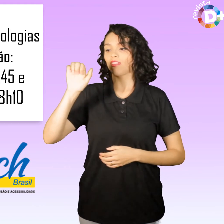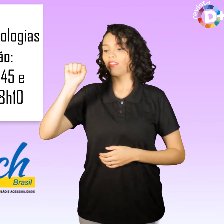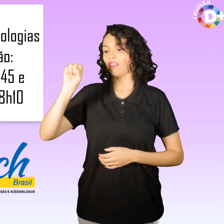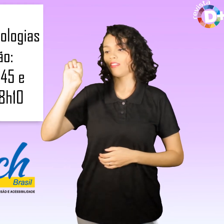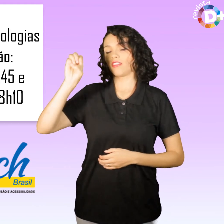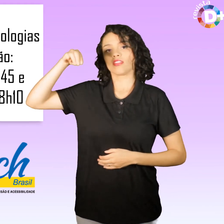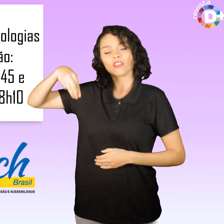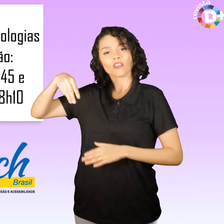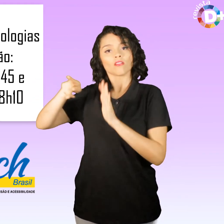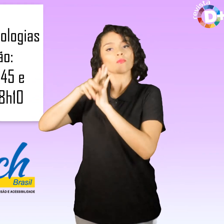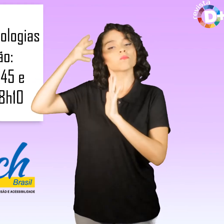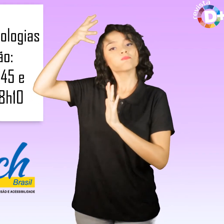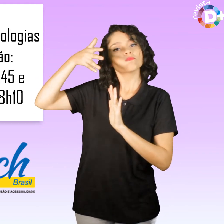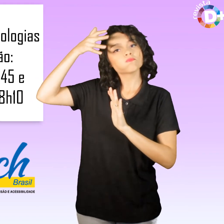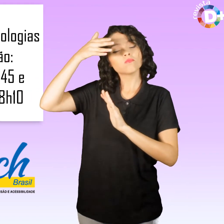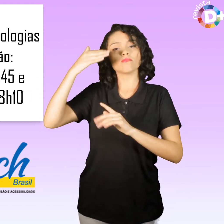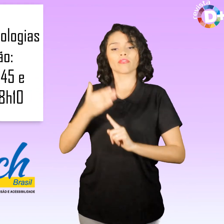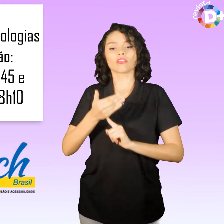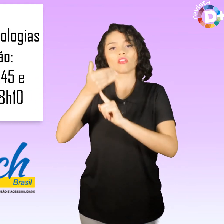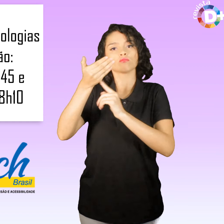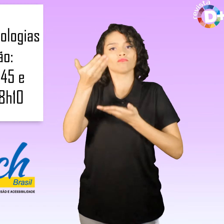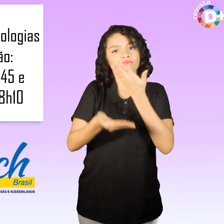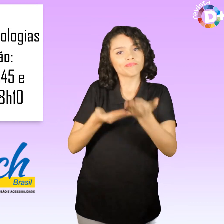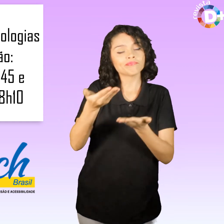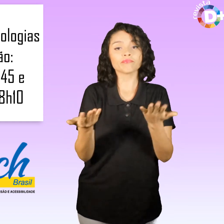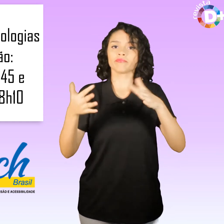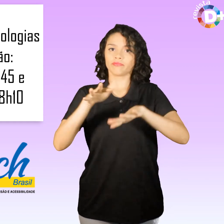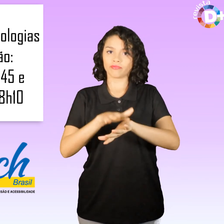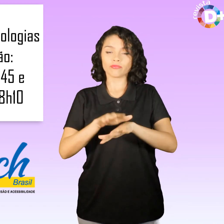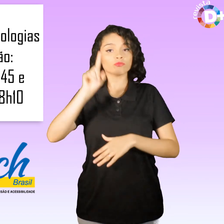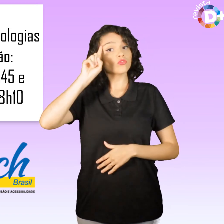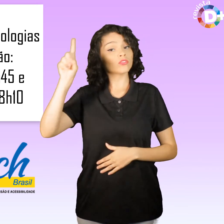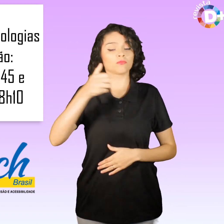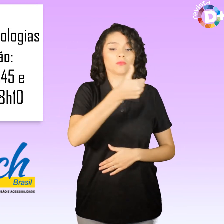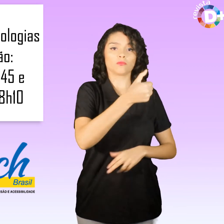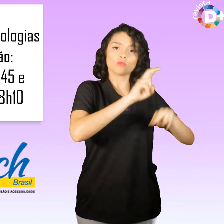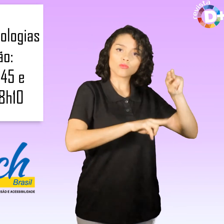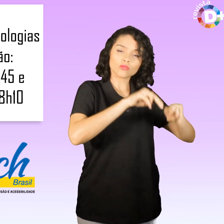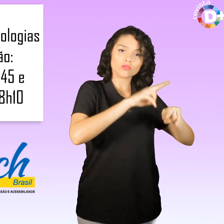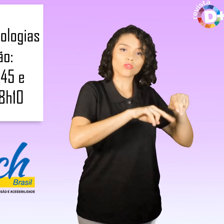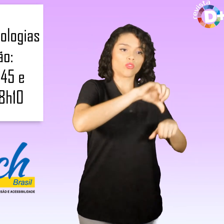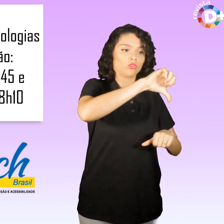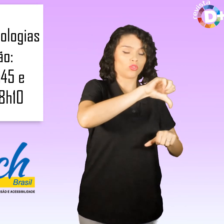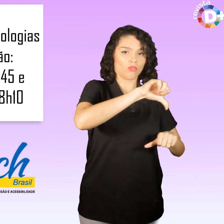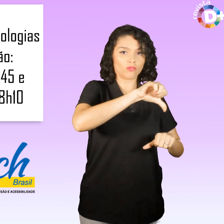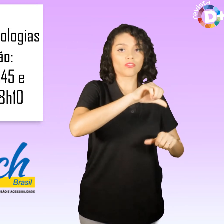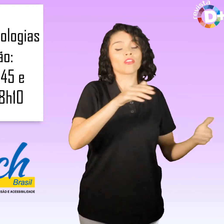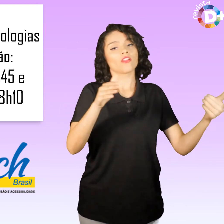Seminário de Tecnologias de Reabilitação e Inclusão. 1º de junho, das 9 às 18 horas e